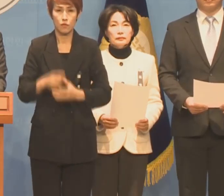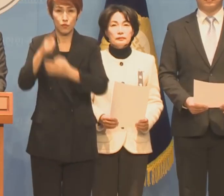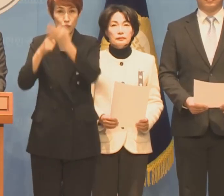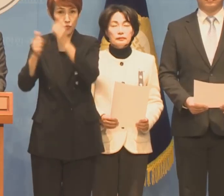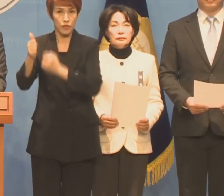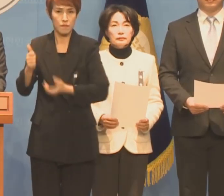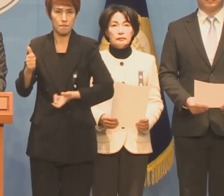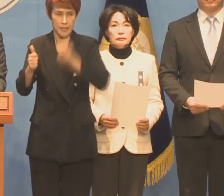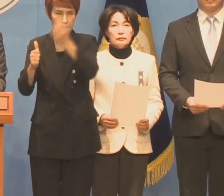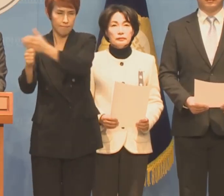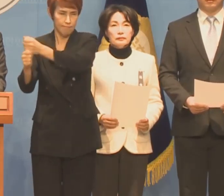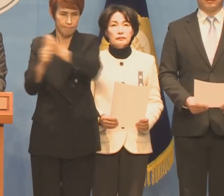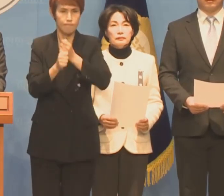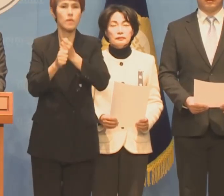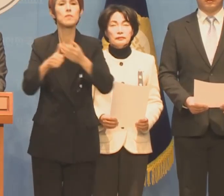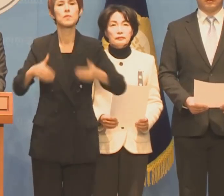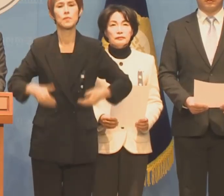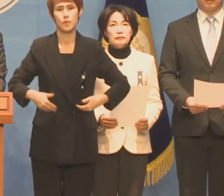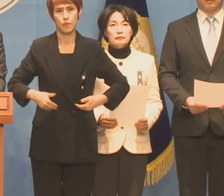필요한 상황이다.